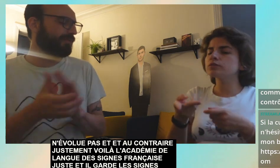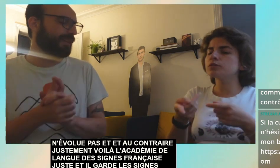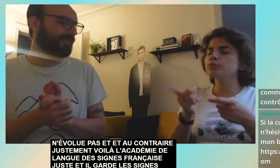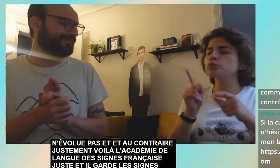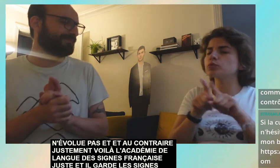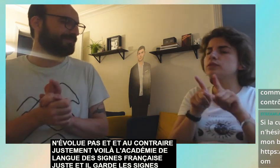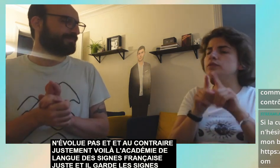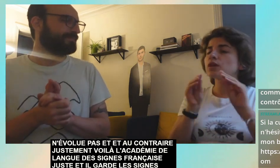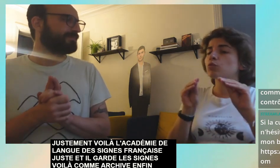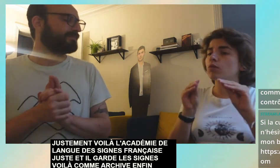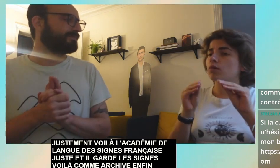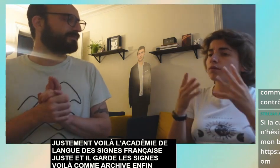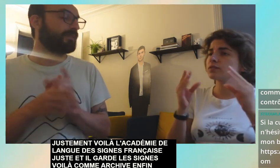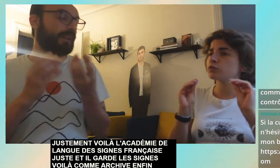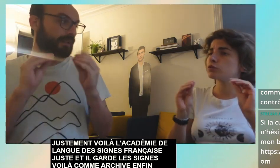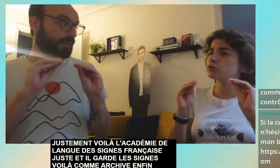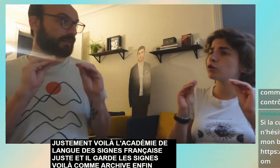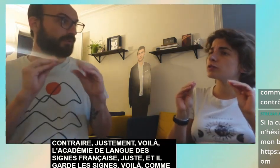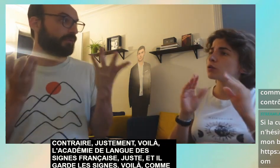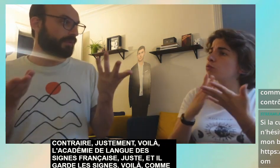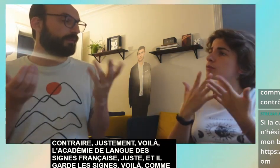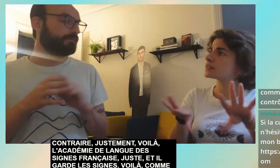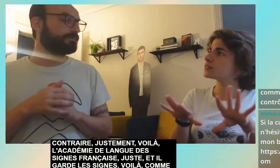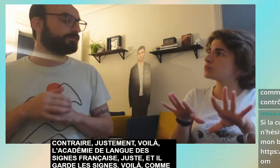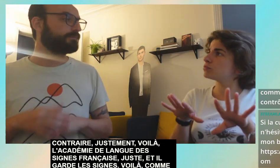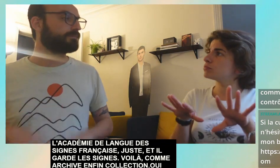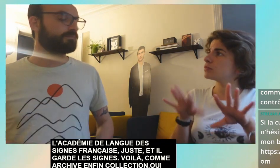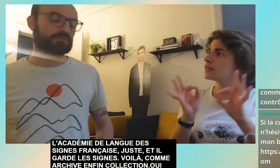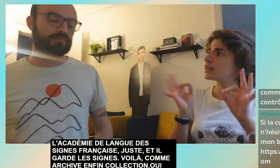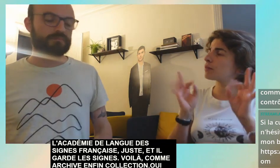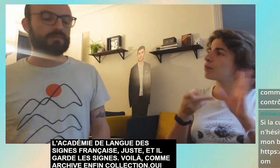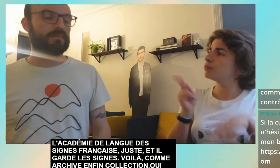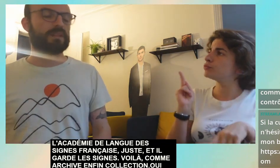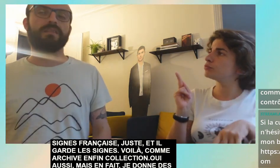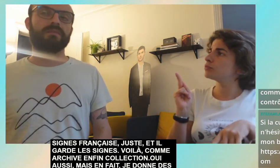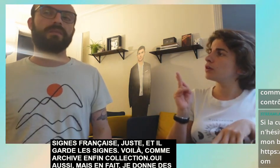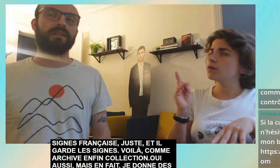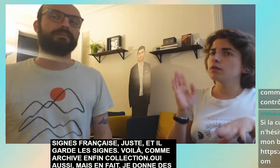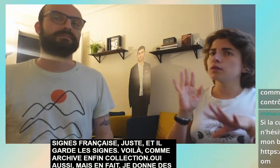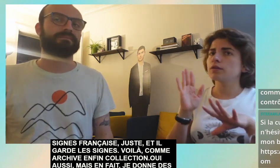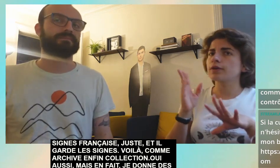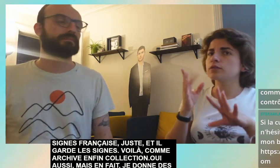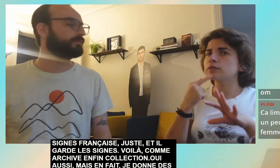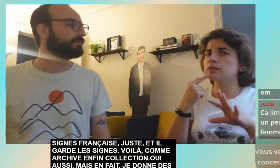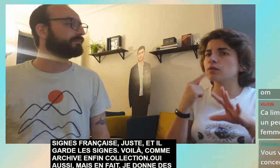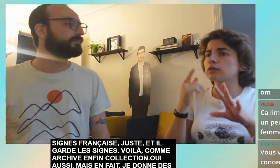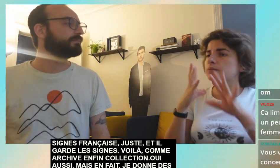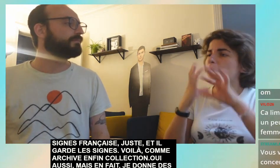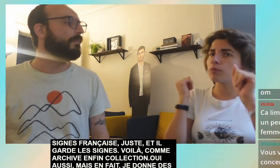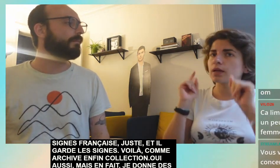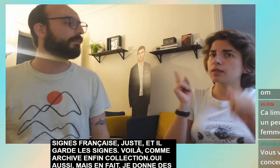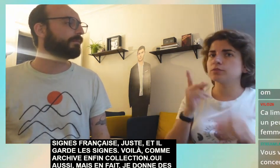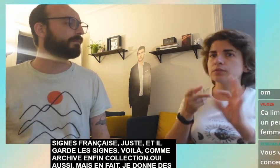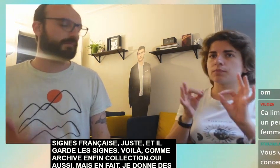voilà. plus aussi des cours. En fait, Voilà, il y a ils des donnent des cours cours, aussi. mais c'est tout. Il n'y a pas plus. Voilà, Enfin, ils veulent dire, ouais, t'es pas comme l'Académie, il n'y a pas c'est plus.